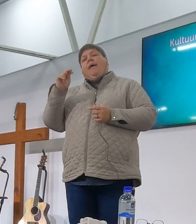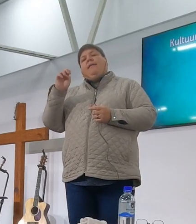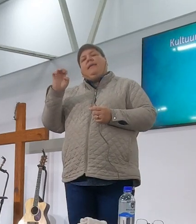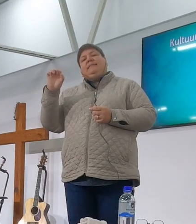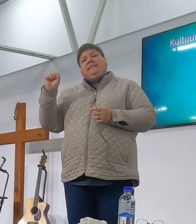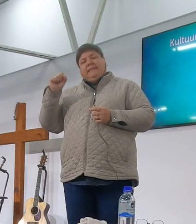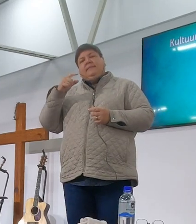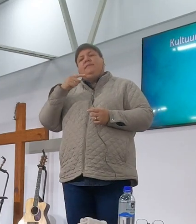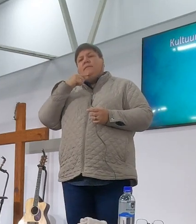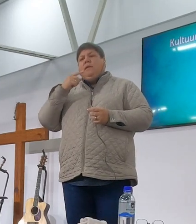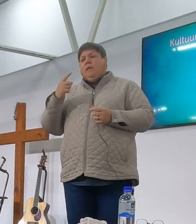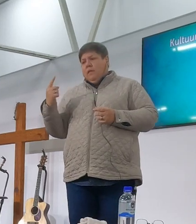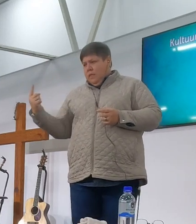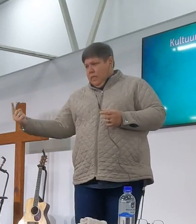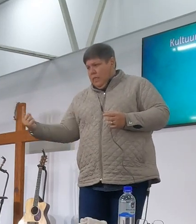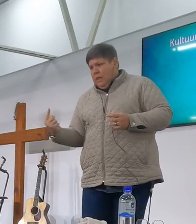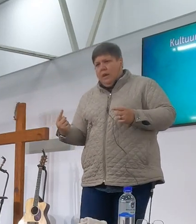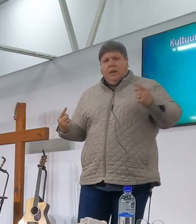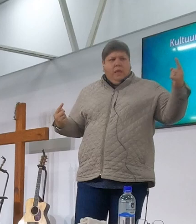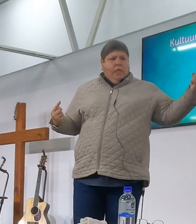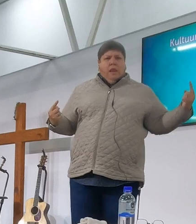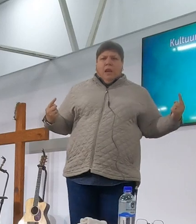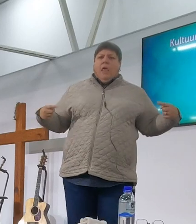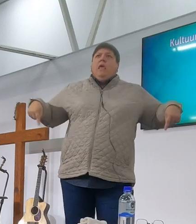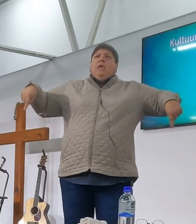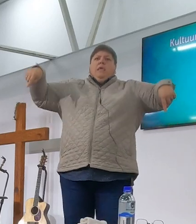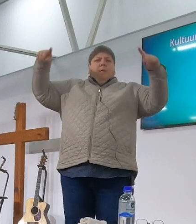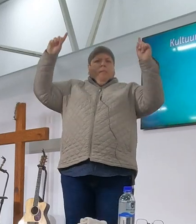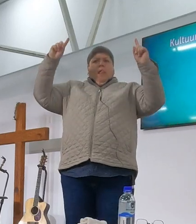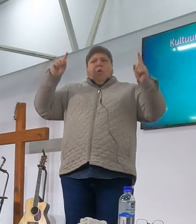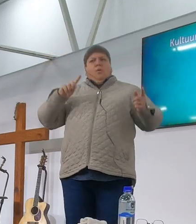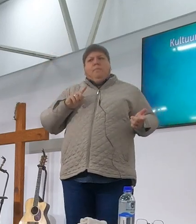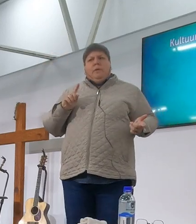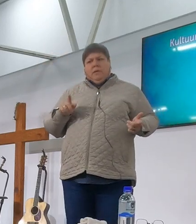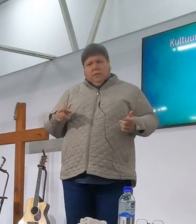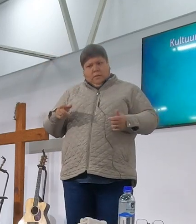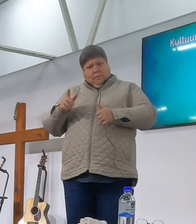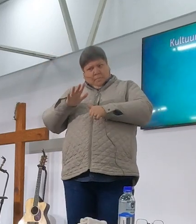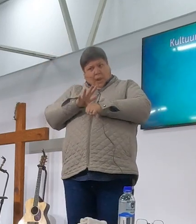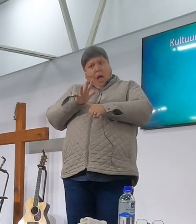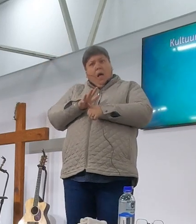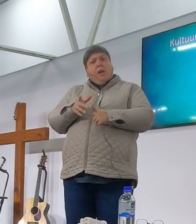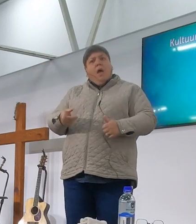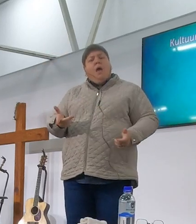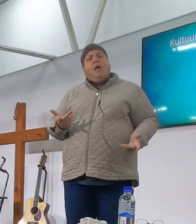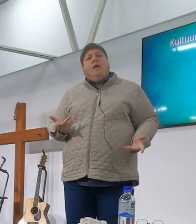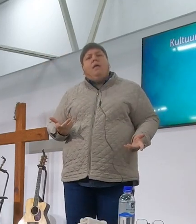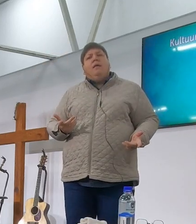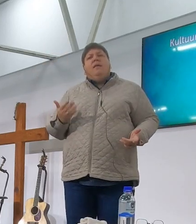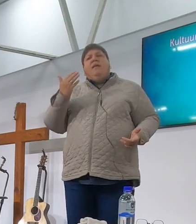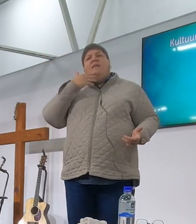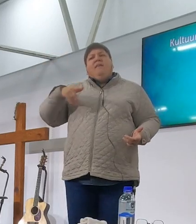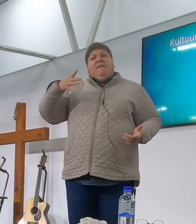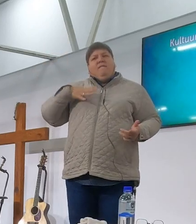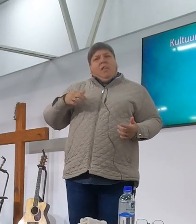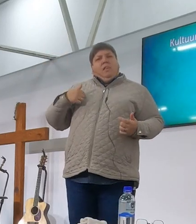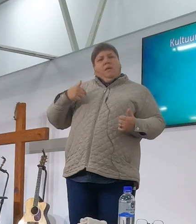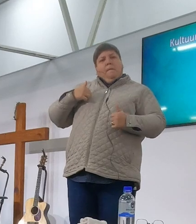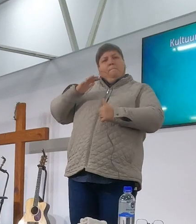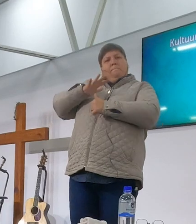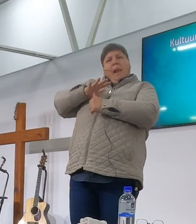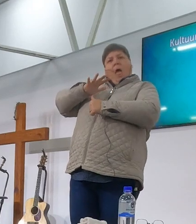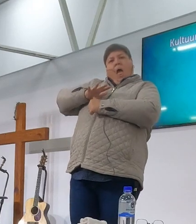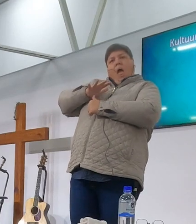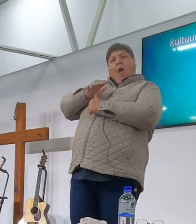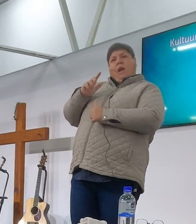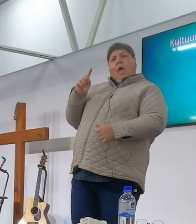my kinders nie een aan die een kant en een kant aan die ander kant in die koninkryk sit nie. Ons wil belangrik wees. En weet jy wat, as ek nou vra wie van julle wil belangrik wees, en ek vra steek op die